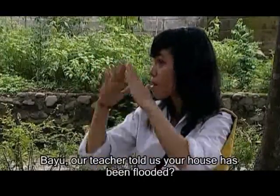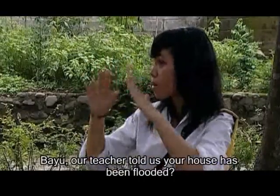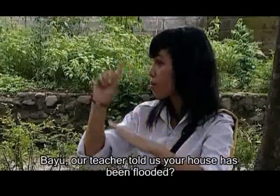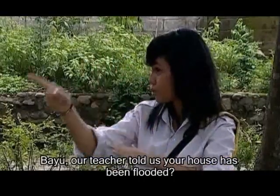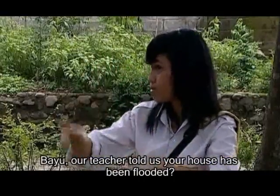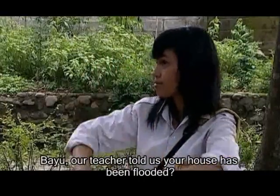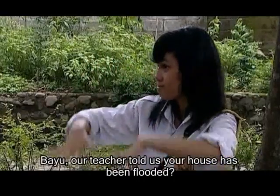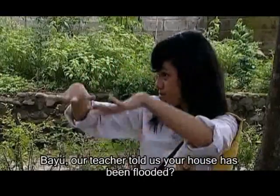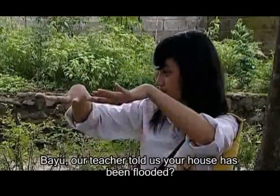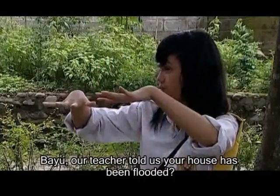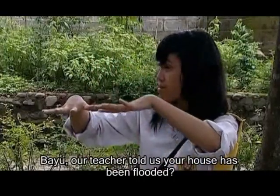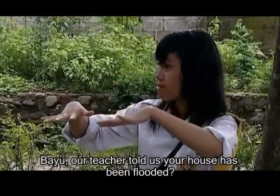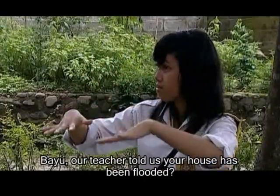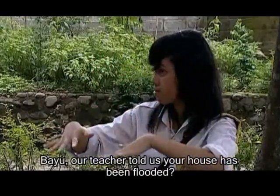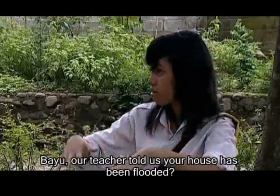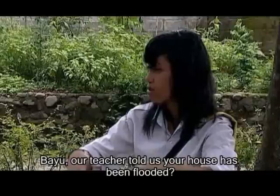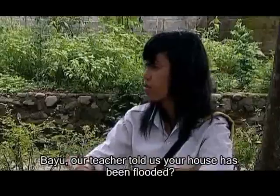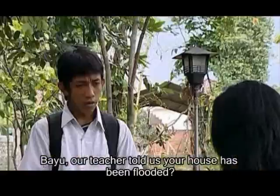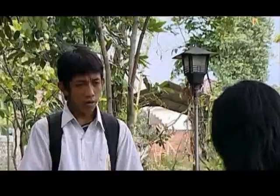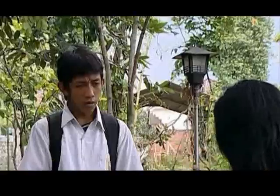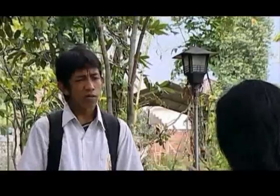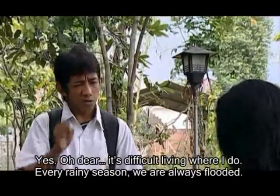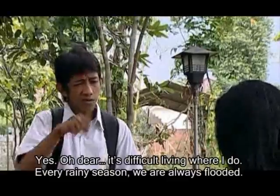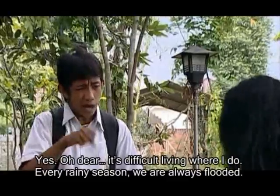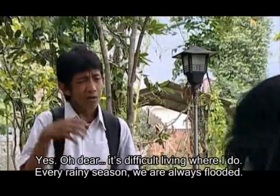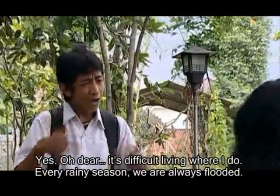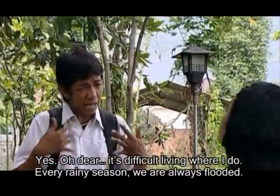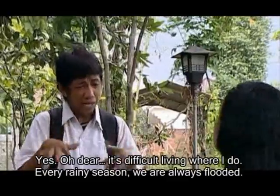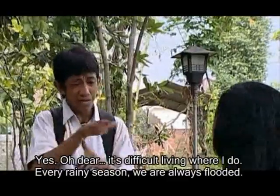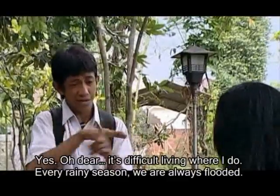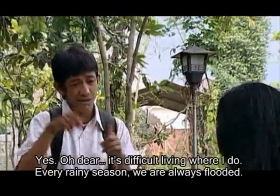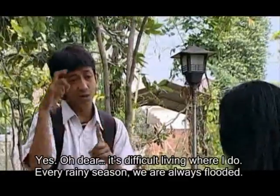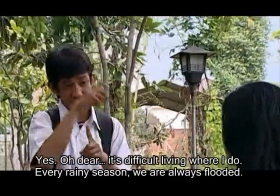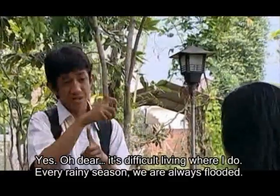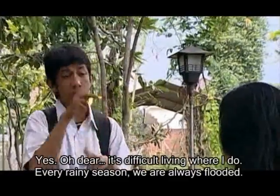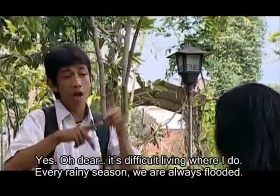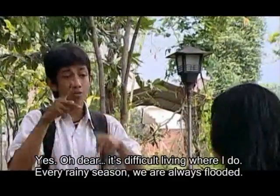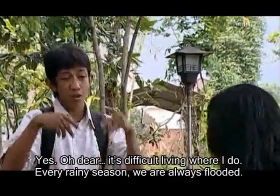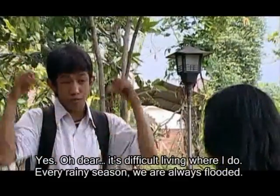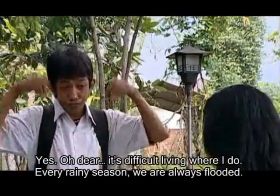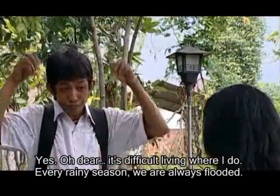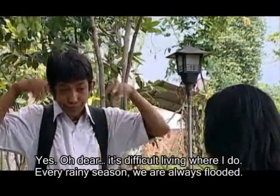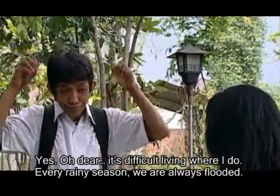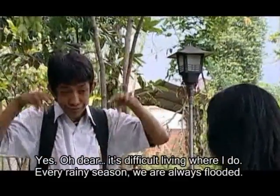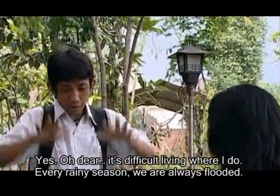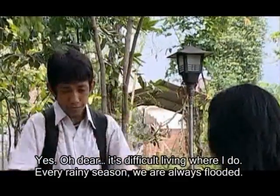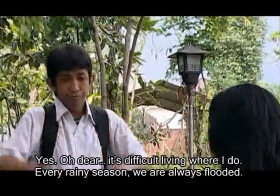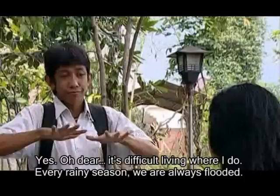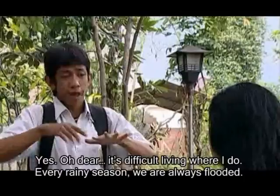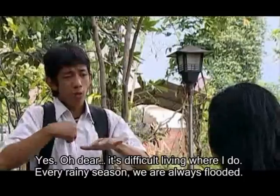Ibu Guru, rumahmu kebanjiran ya? Iya, wah sulit sekali tinggal di daerahku. Setiap musim hujan